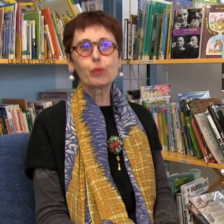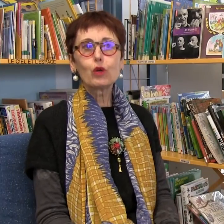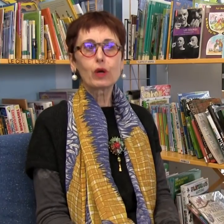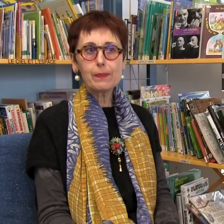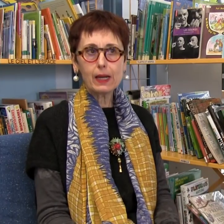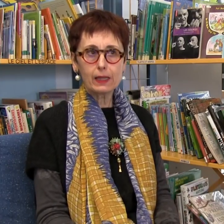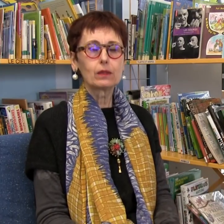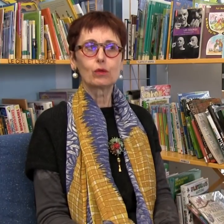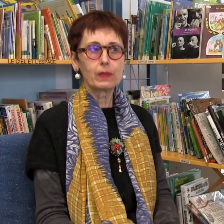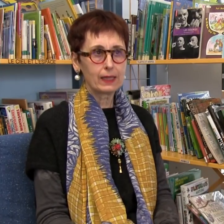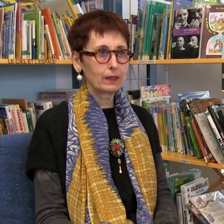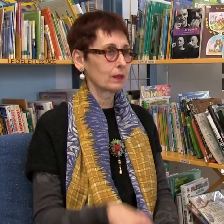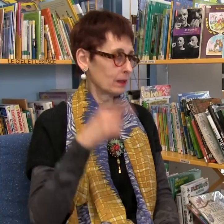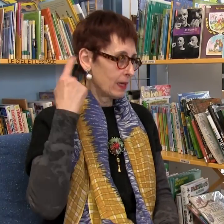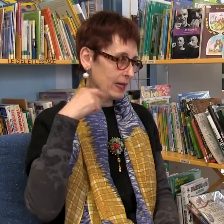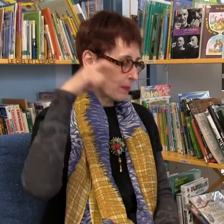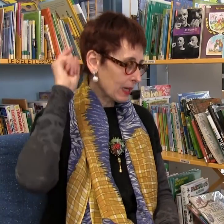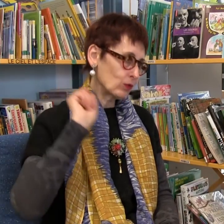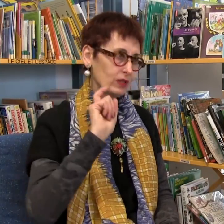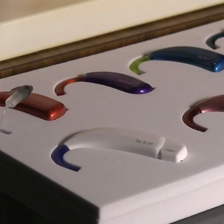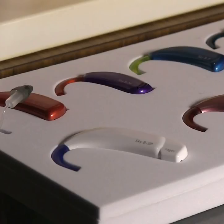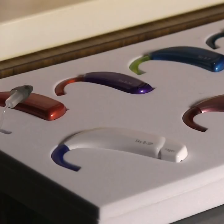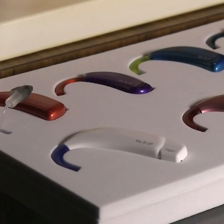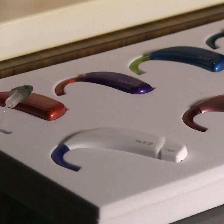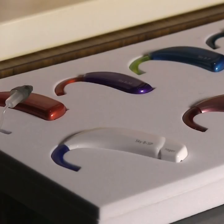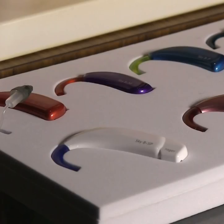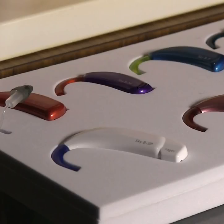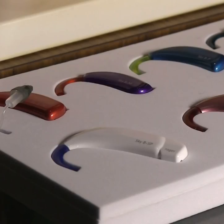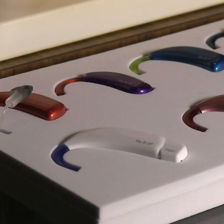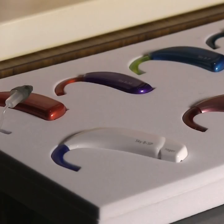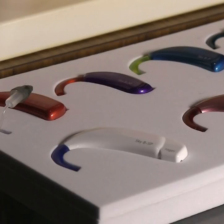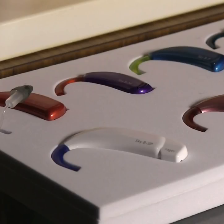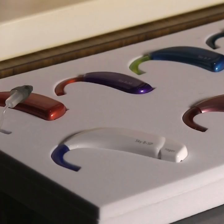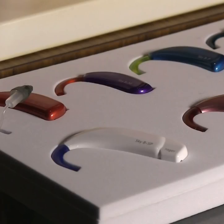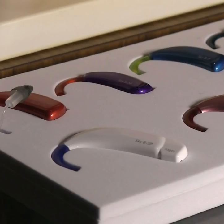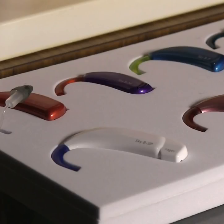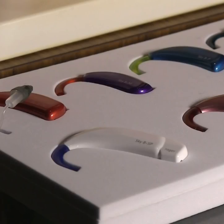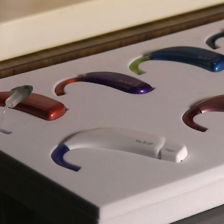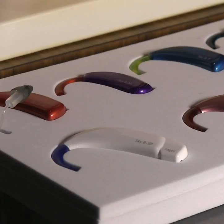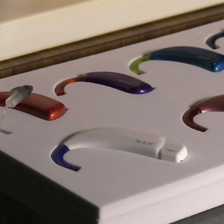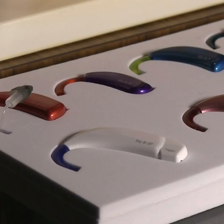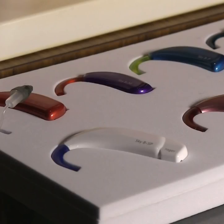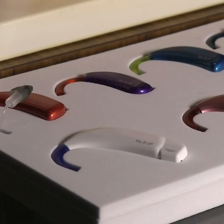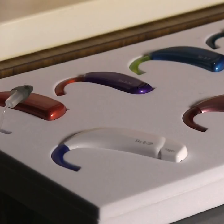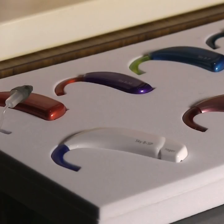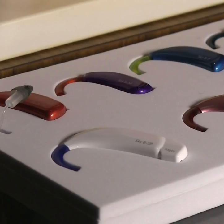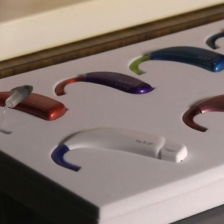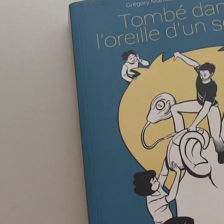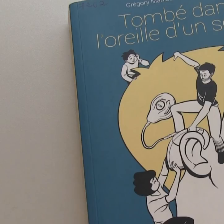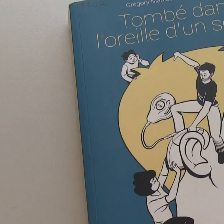on peut le réparer. On met un appareil auditif et on travaille l'éducation auditive, on lui apprend à parler. Donc il